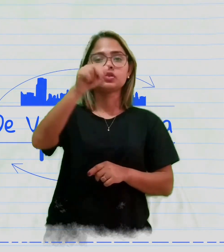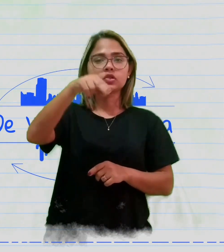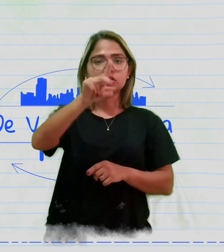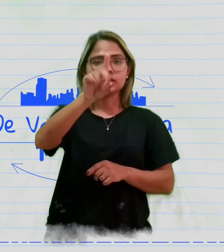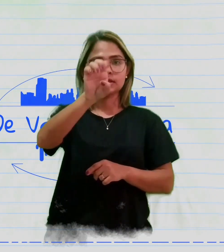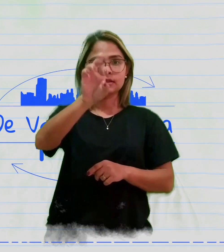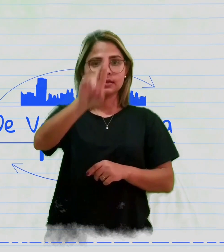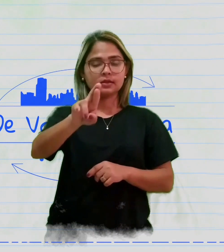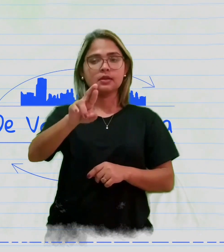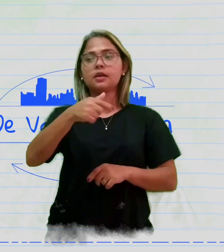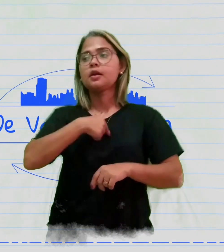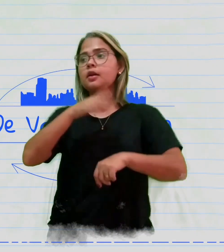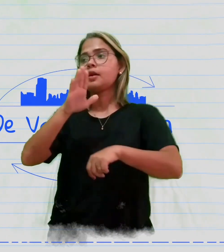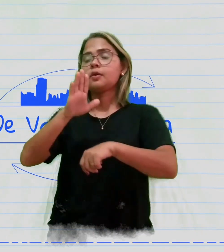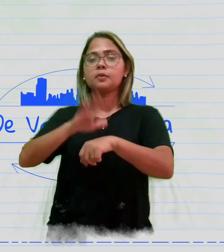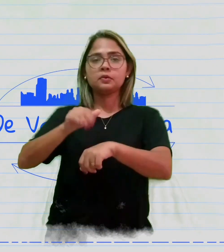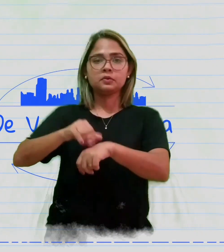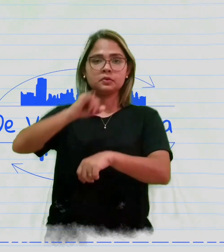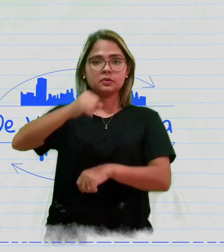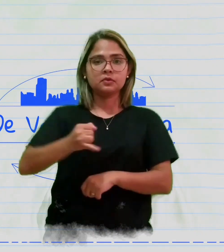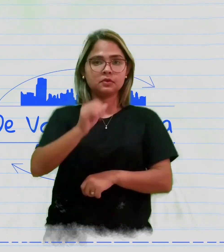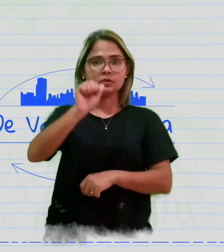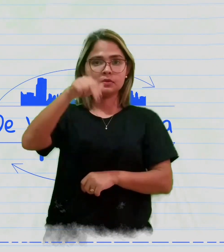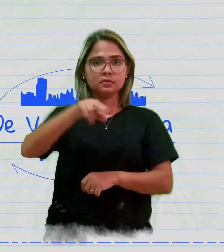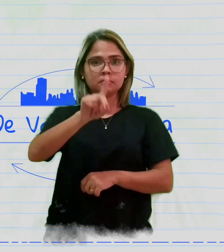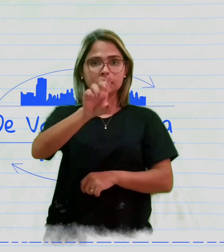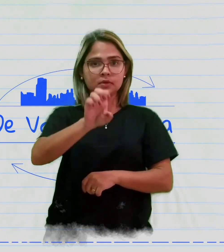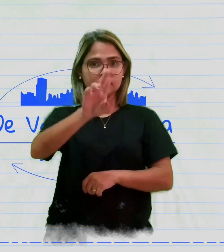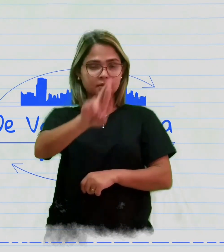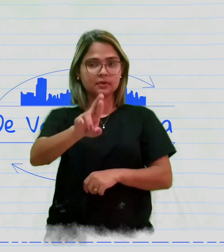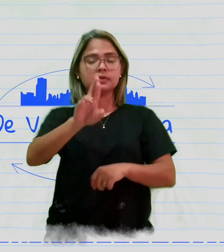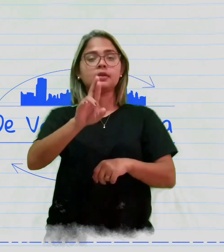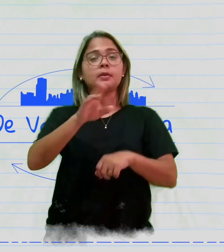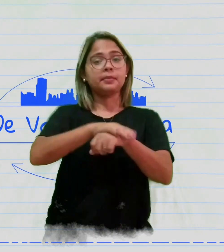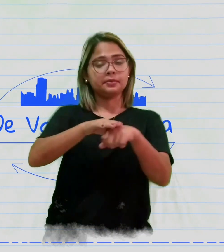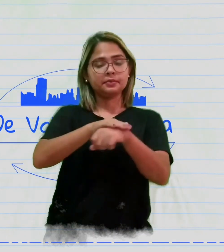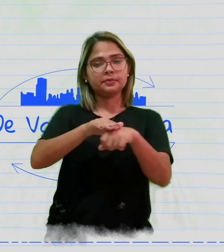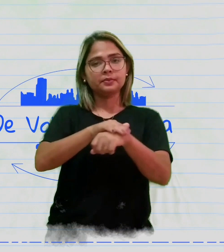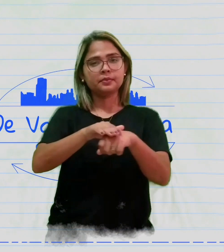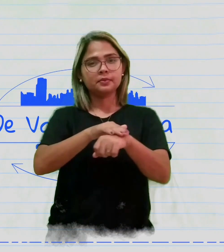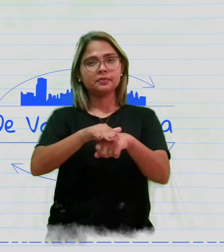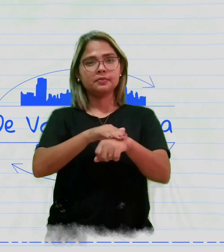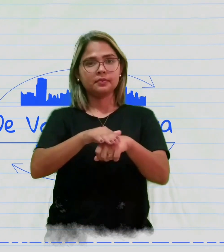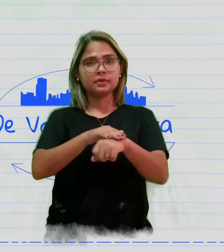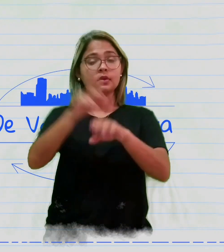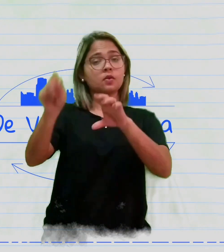esse videoclipe. Chamei Jandê para tomar um café aqui em casa. Mentira, não teve café, foi só a gente conversando sobre o videoclipe.